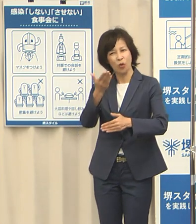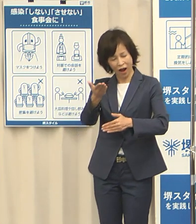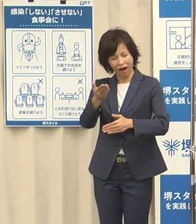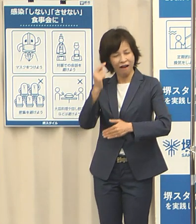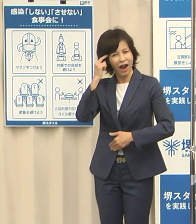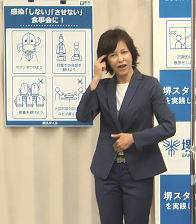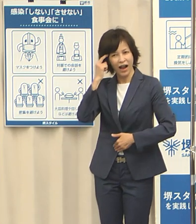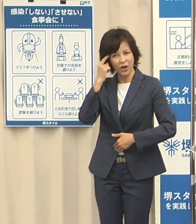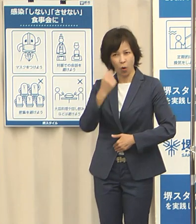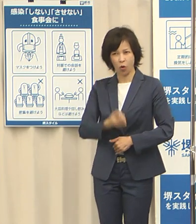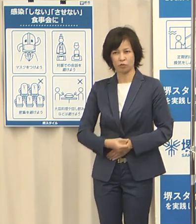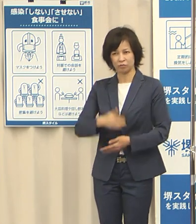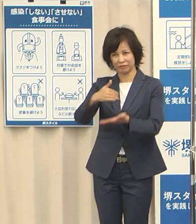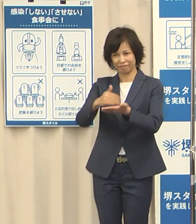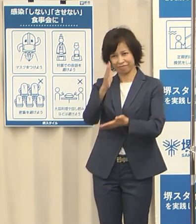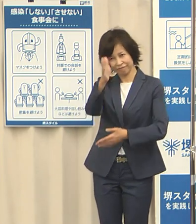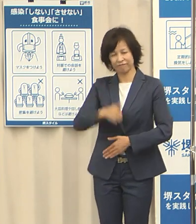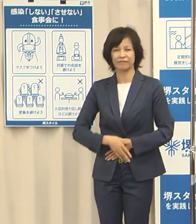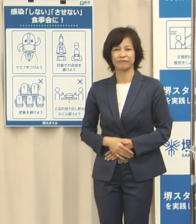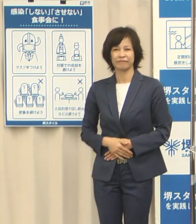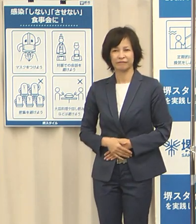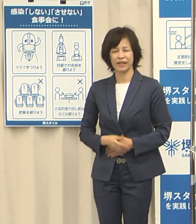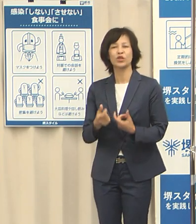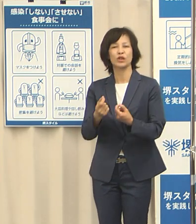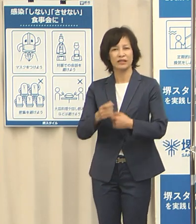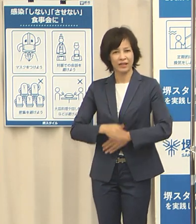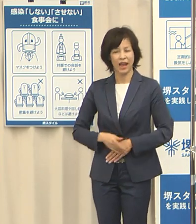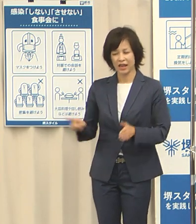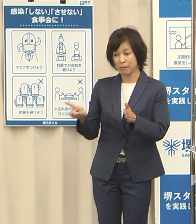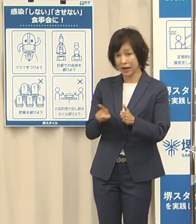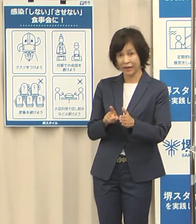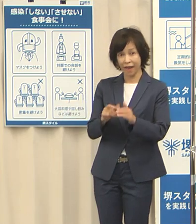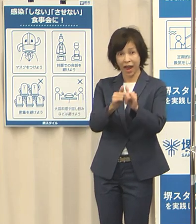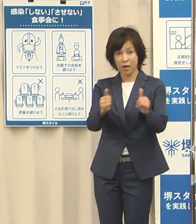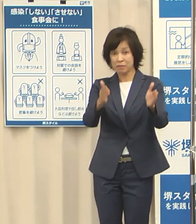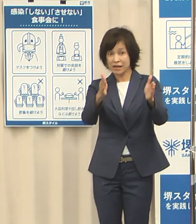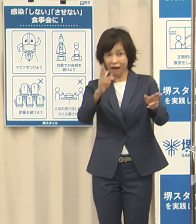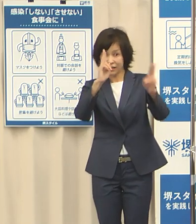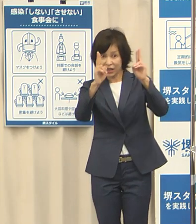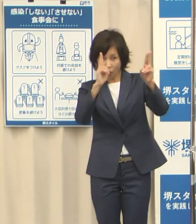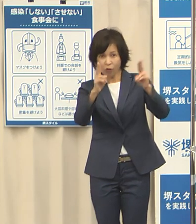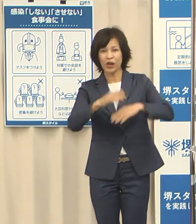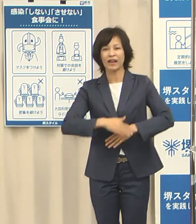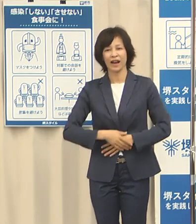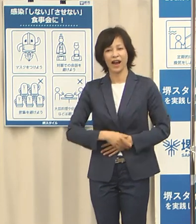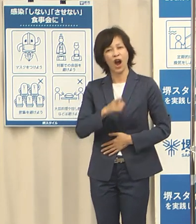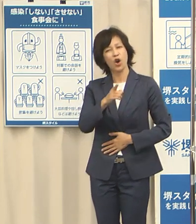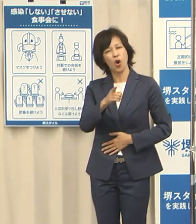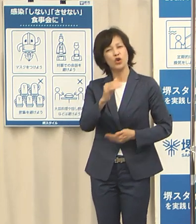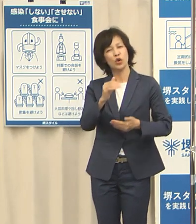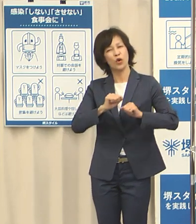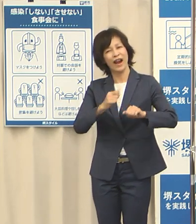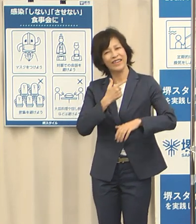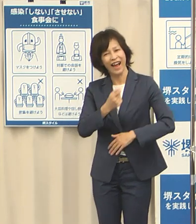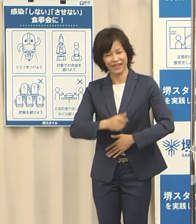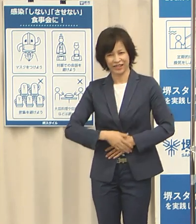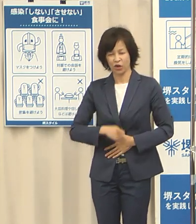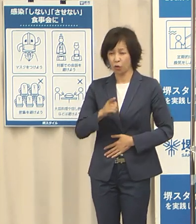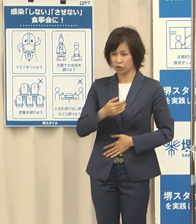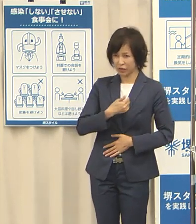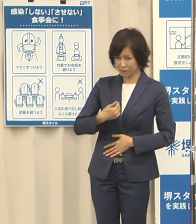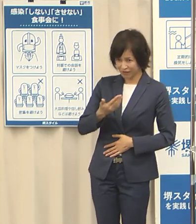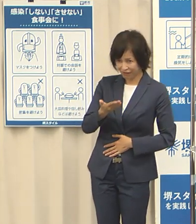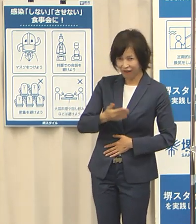示しください。 そうですね、これまで民間企業の方からこういうことがしたいんですと、こういうことできませんか